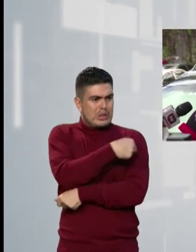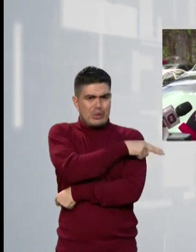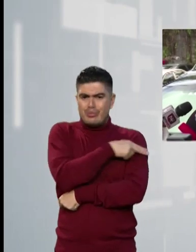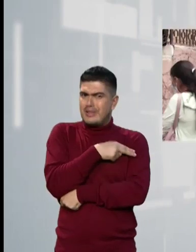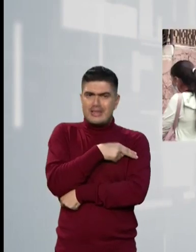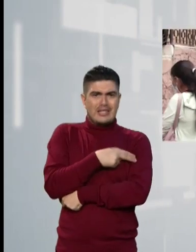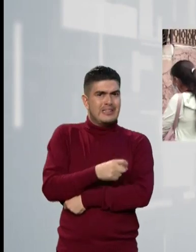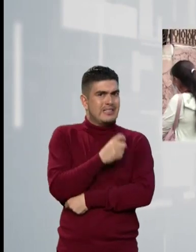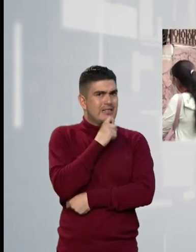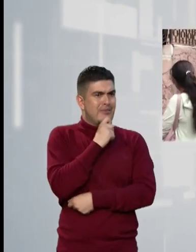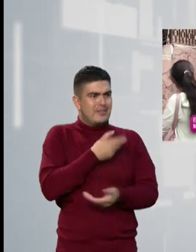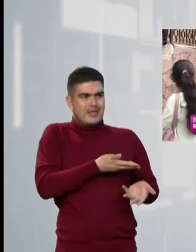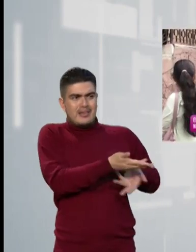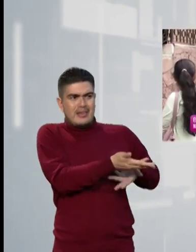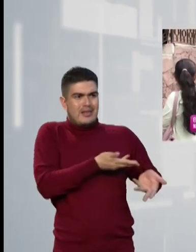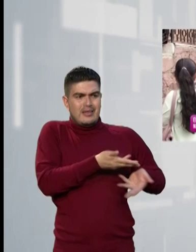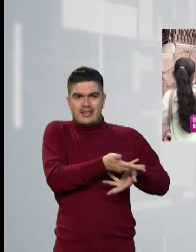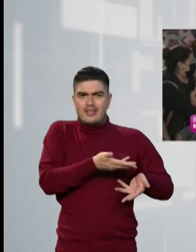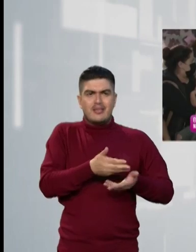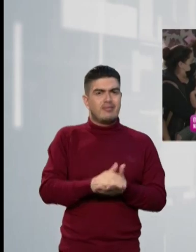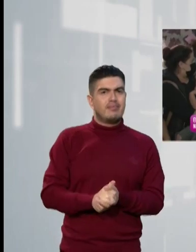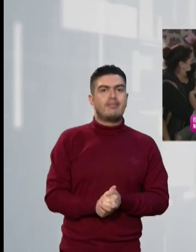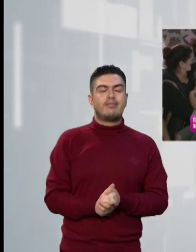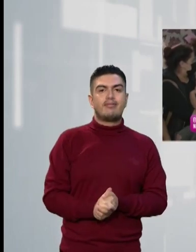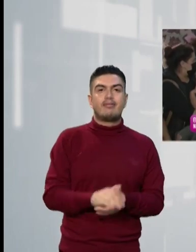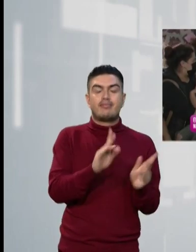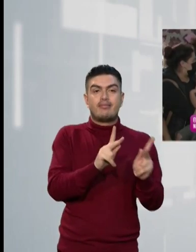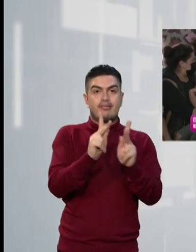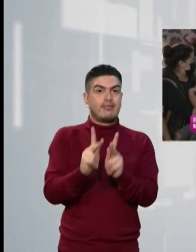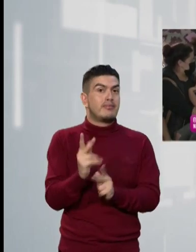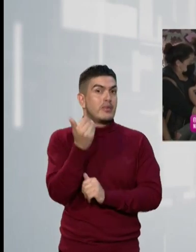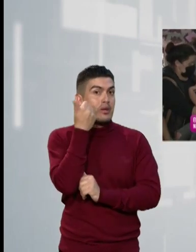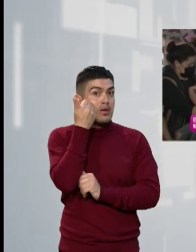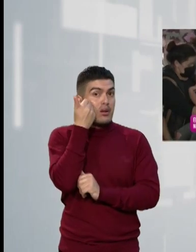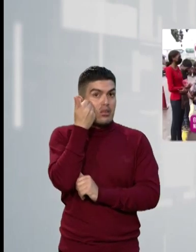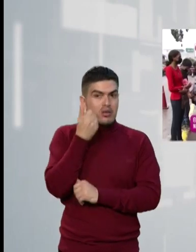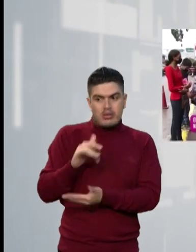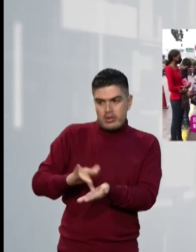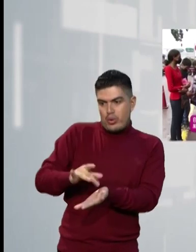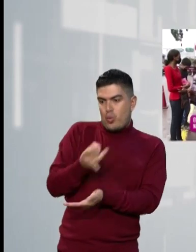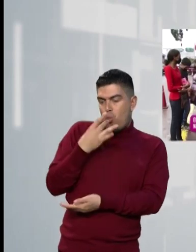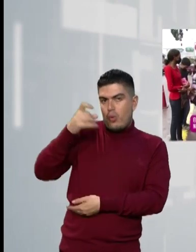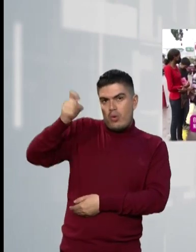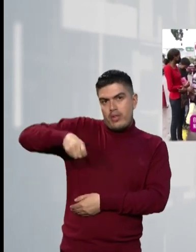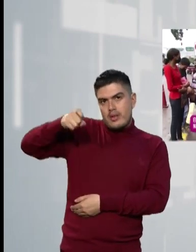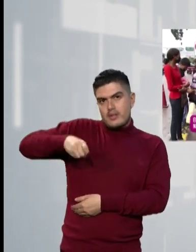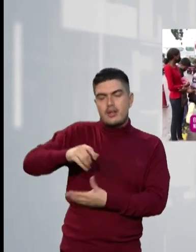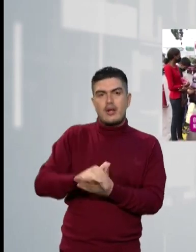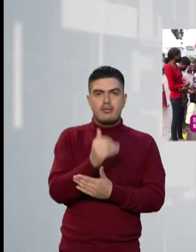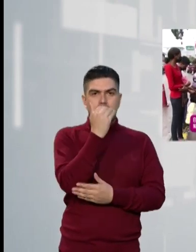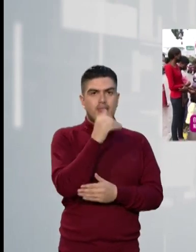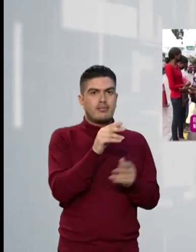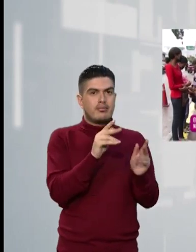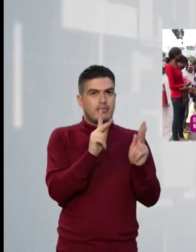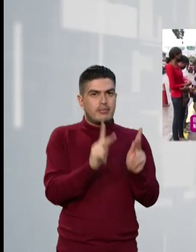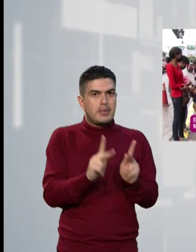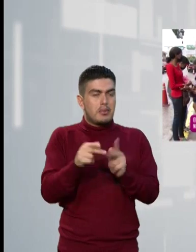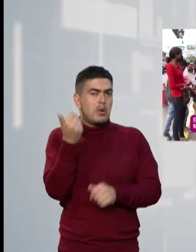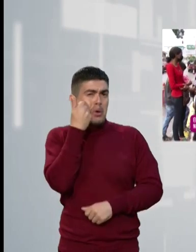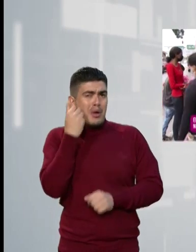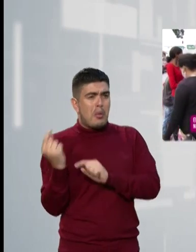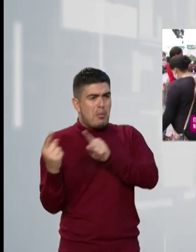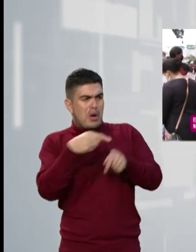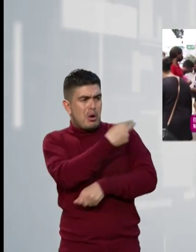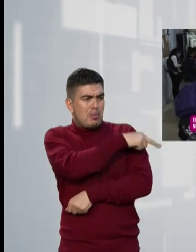va a poder con tanto Cabe destacar que los pacientes siguen exigiendo medicamentos ya que van a los centros hospitalarios y La respuesta